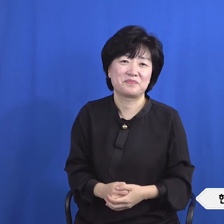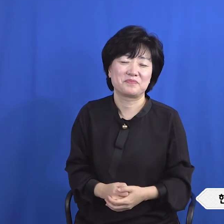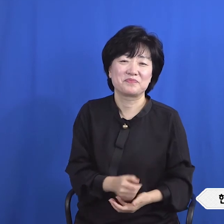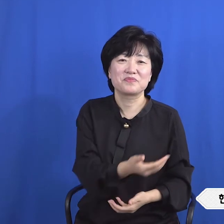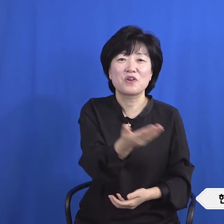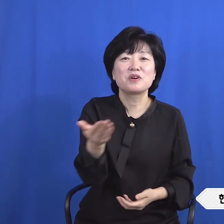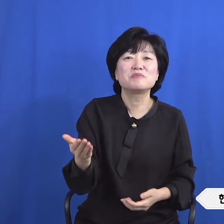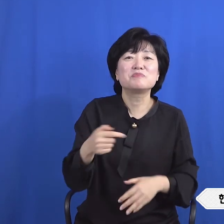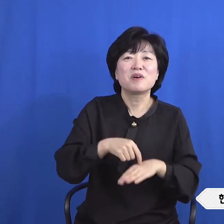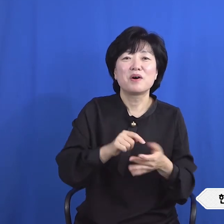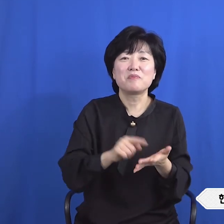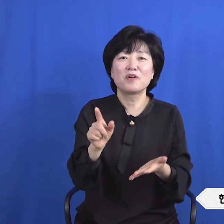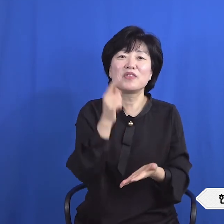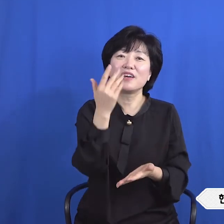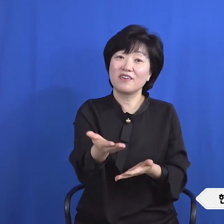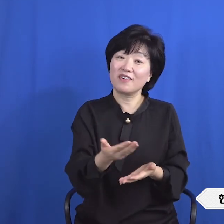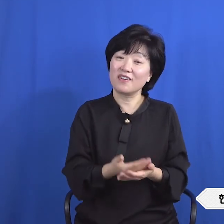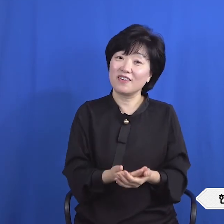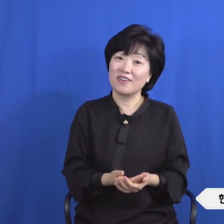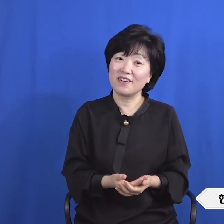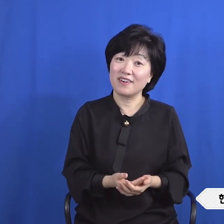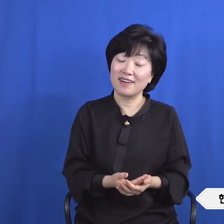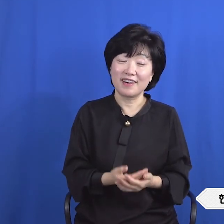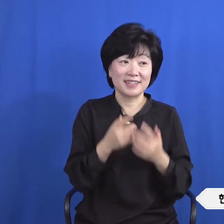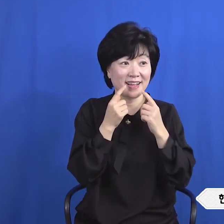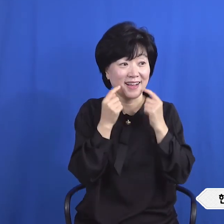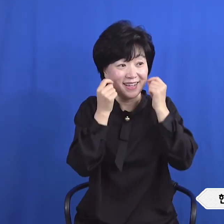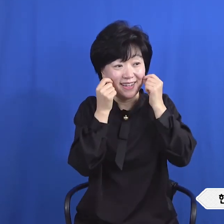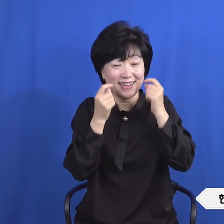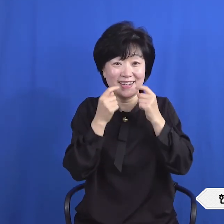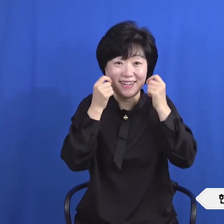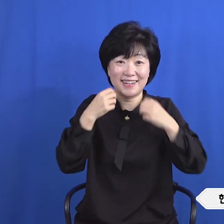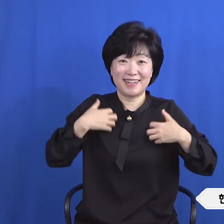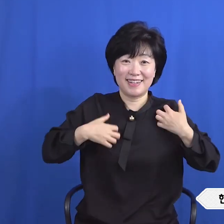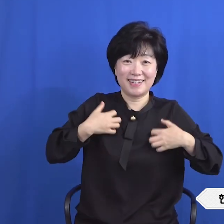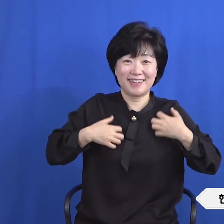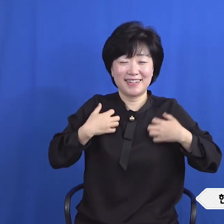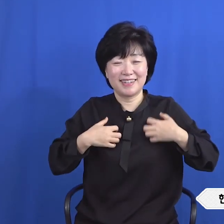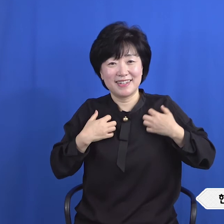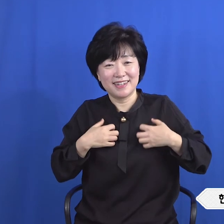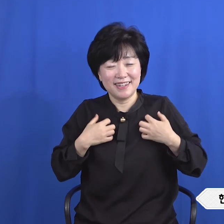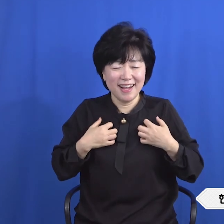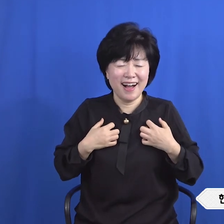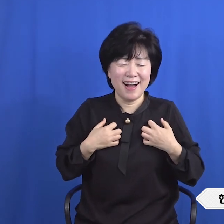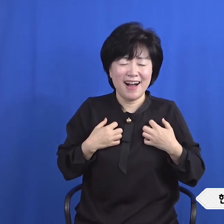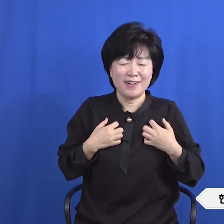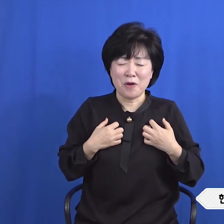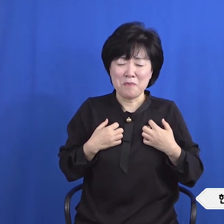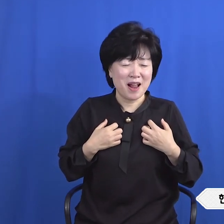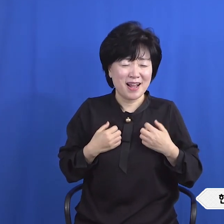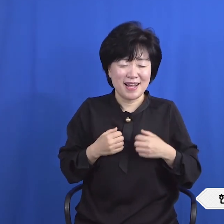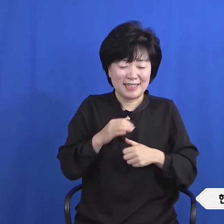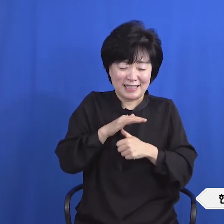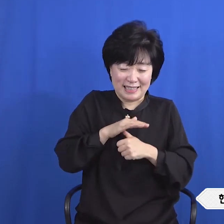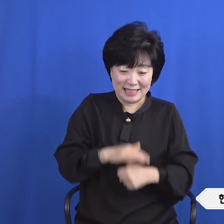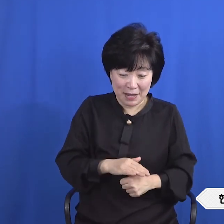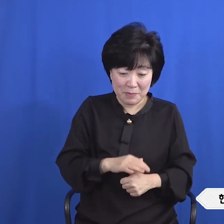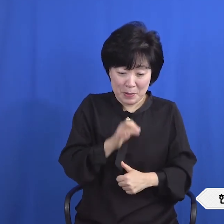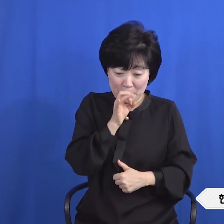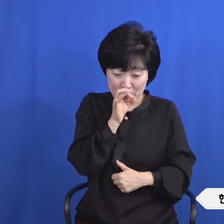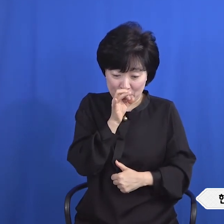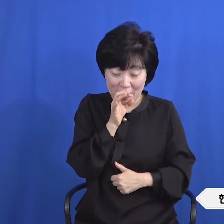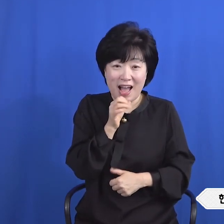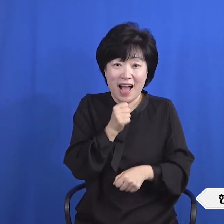여러분은 어떠십니까? 아무한테나 그냥 희죽희죽 웃어주고 싶은 그런 주체할 수 없는 기쁨이